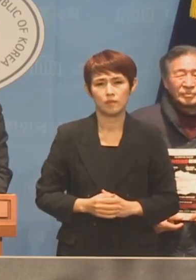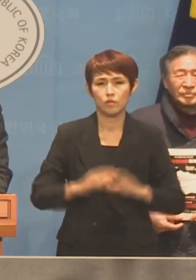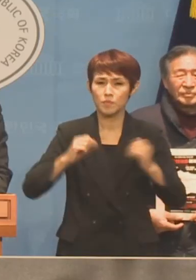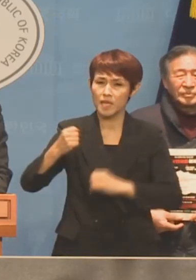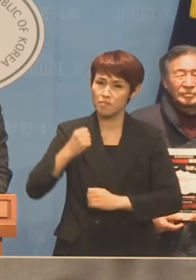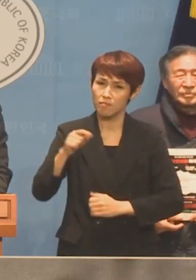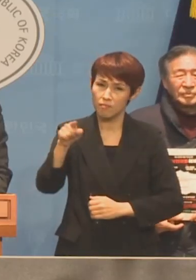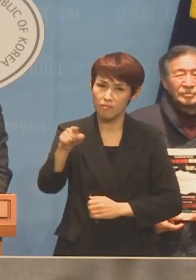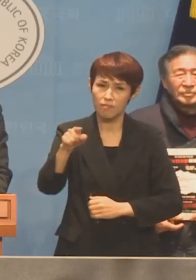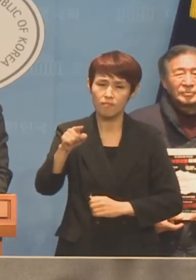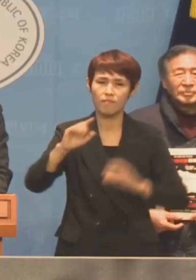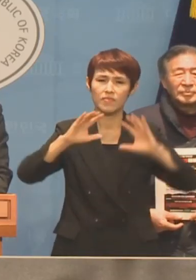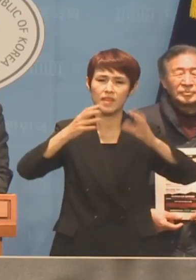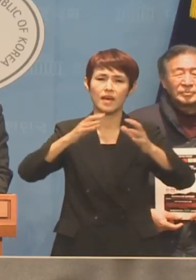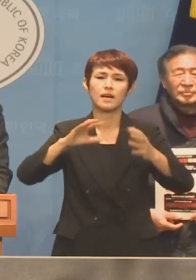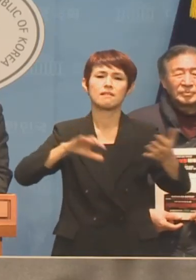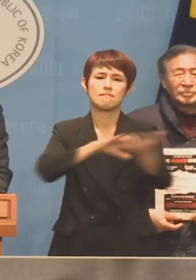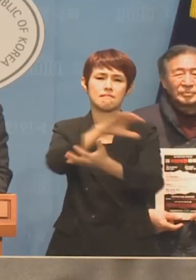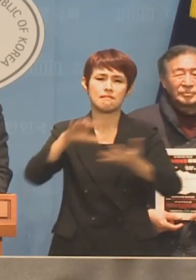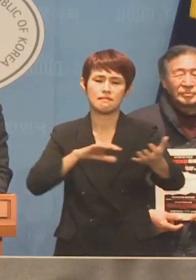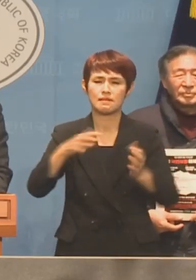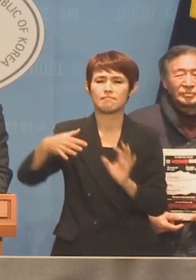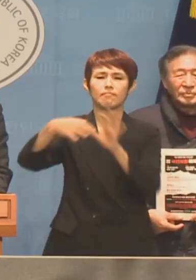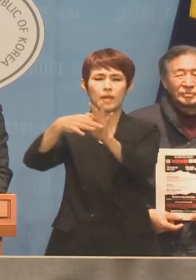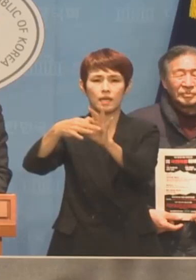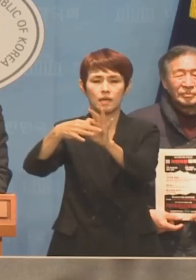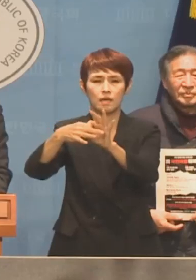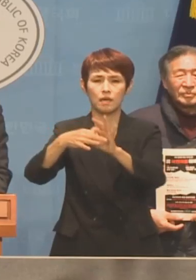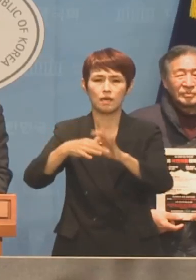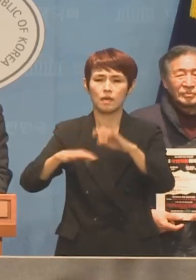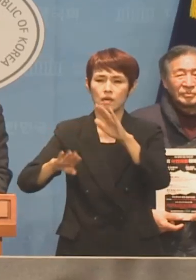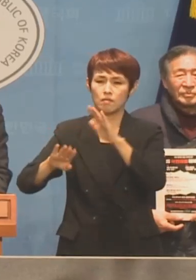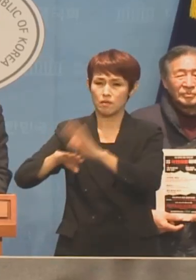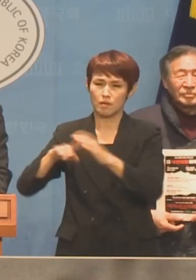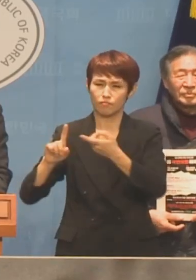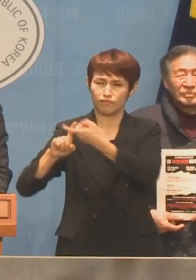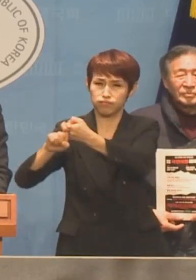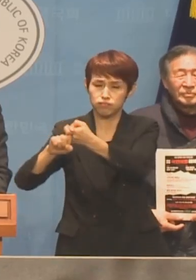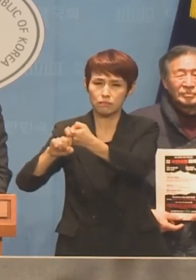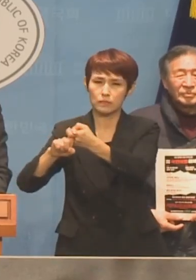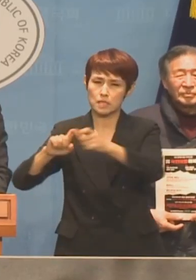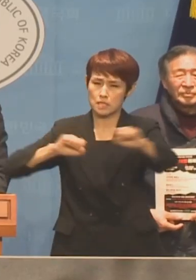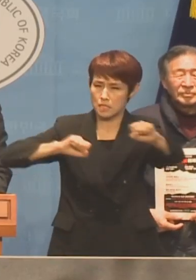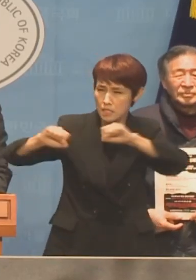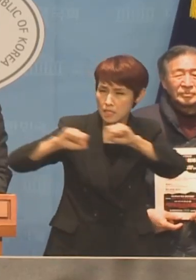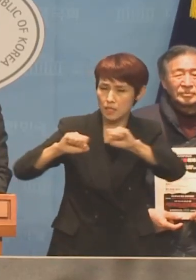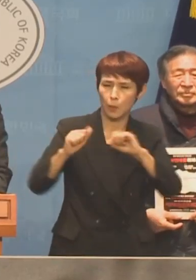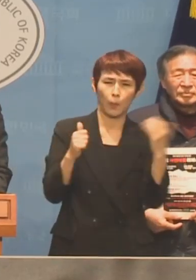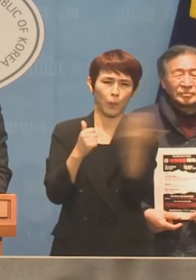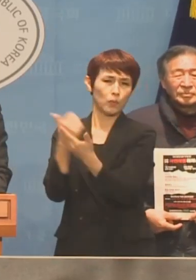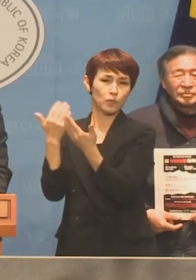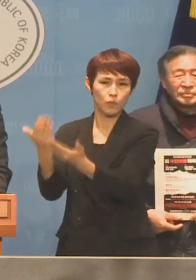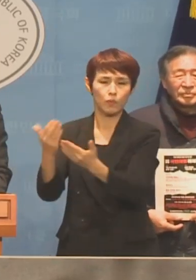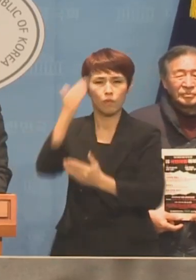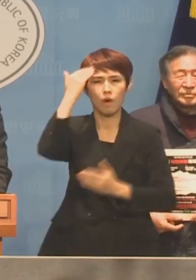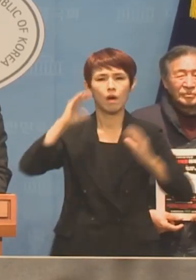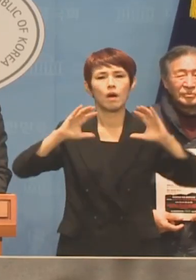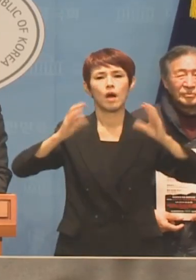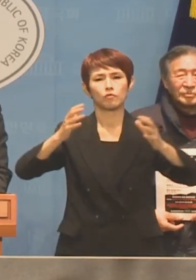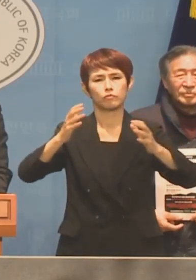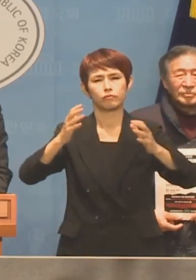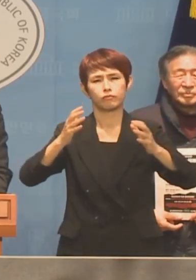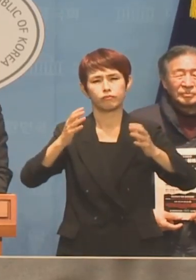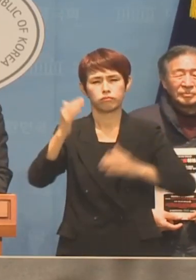국민의힘은 내란의 힘이 되어 극우 세력의 광란의 파시즘을 비호하며 대한민국을